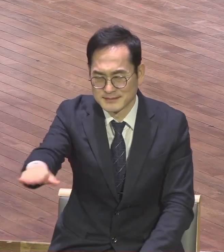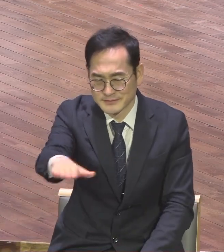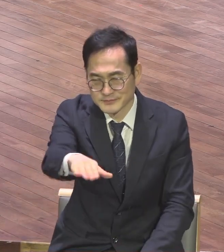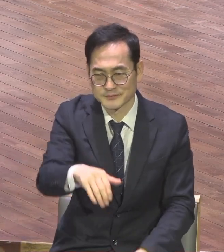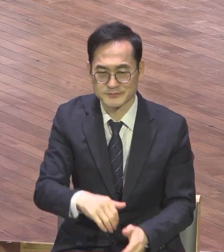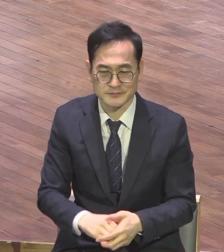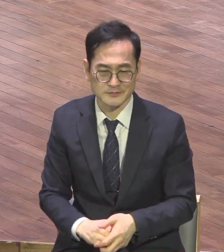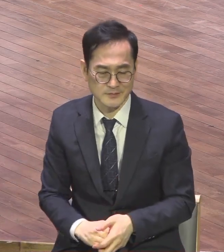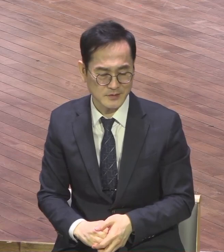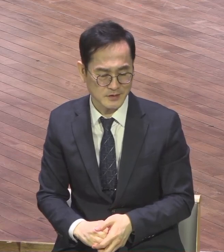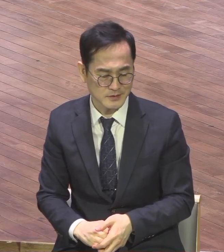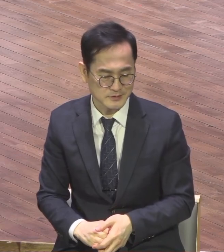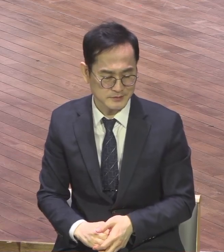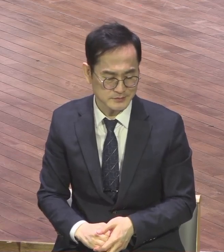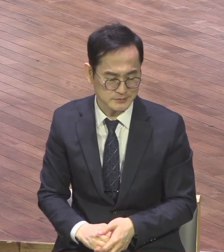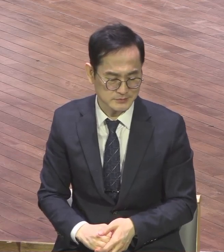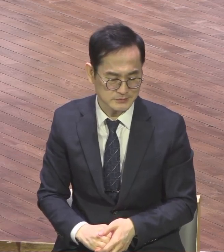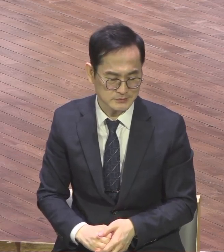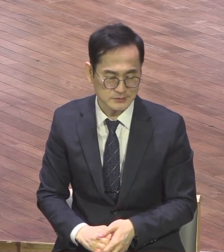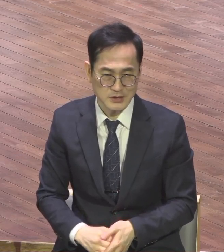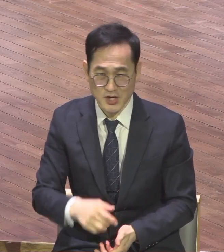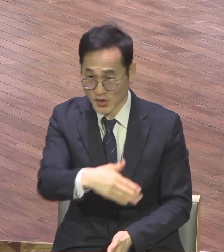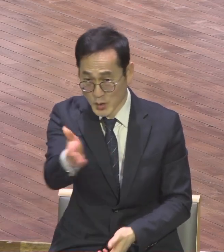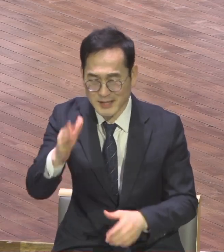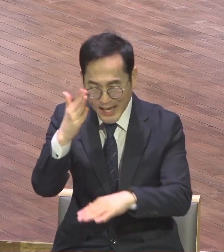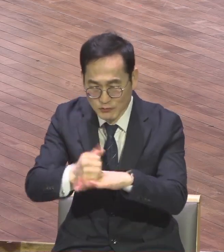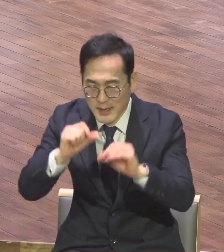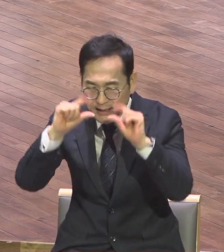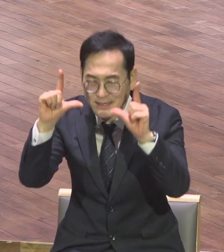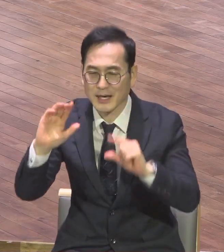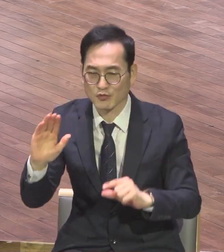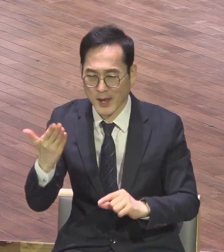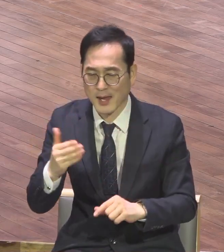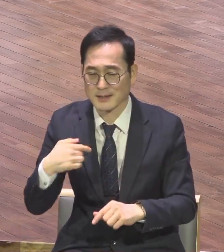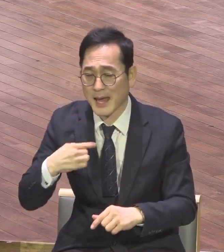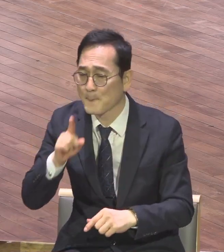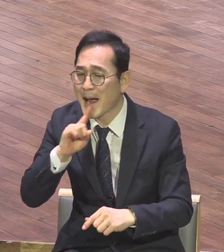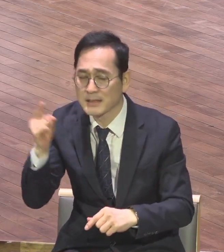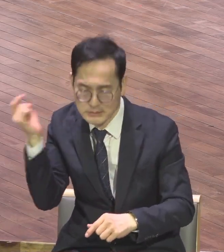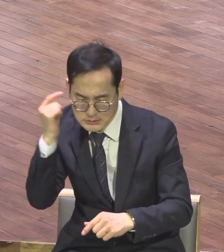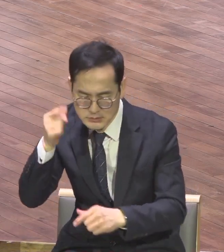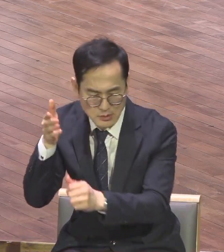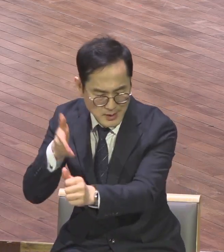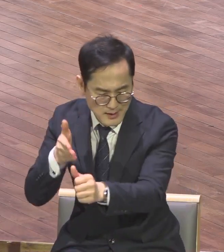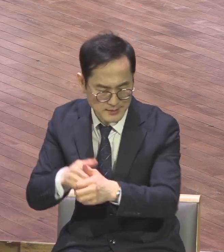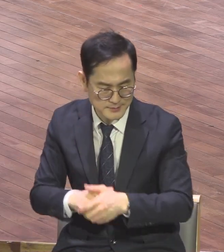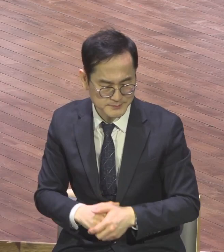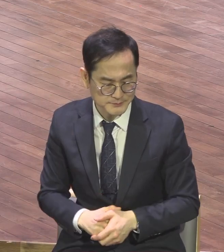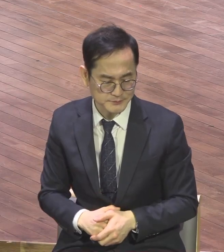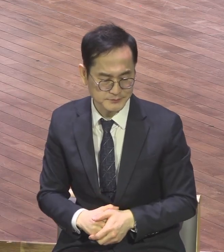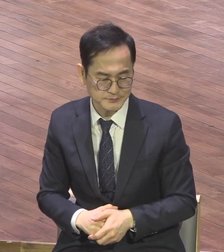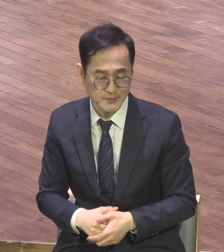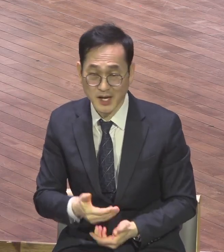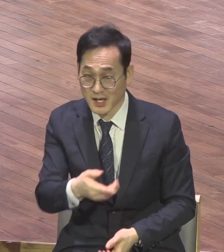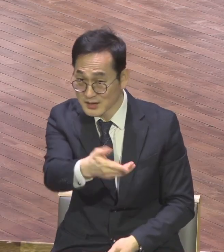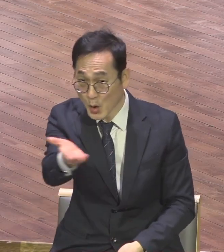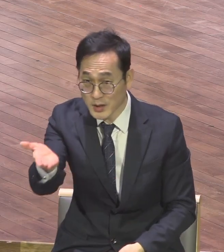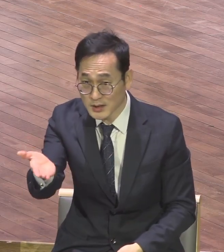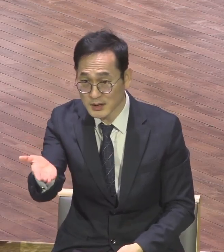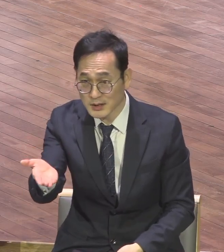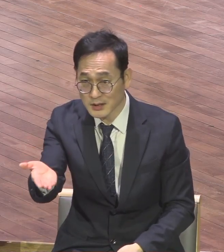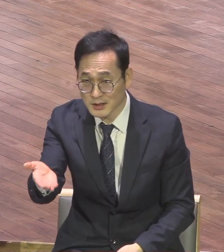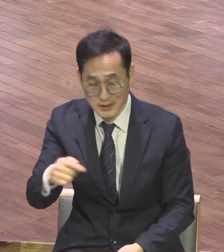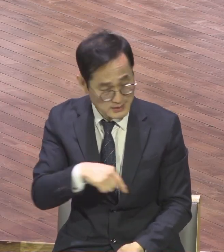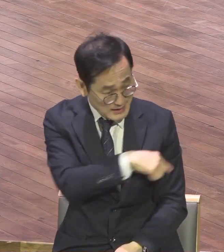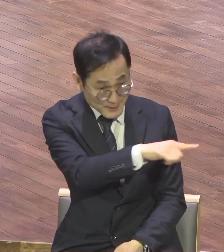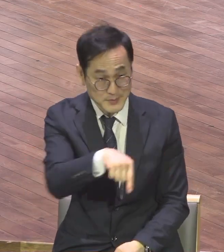너희로 알게 할 것이니 내 말에 귀를 기울이라. 때가 제삼시니 너희 생각과 같이 이 사람들이 취한 것이 아니니라.